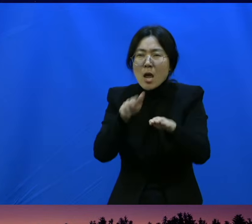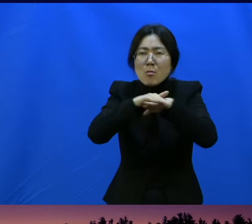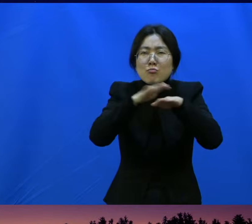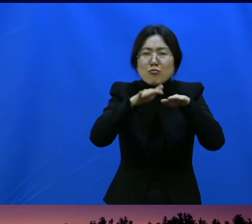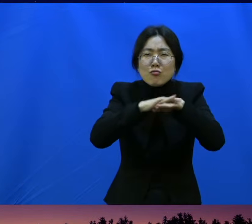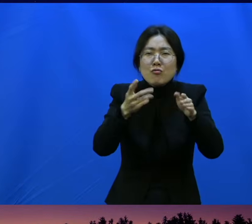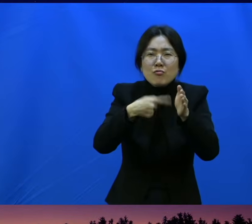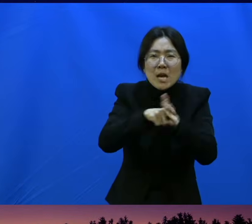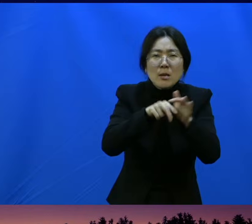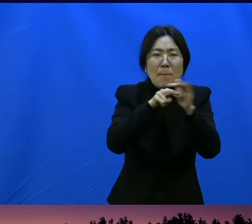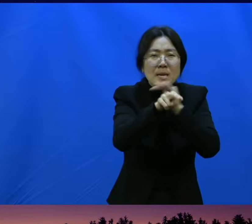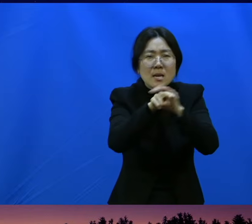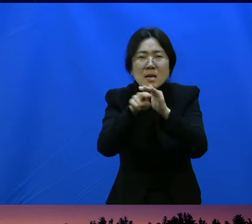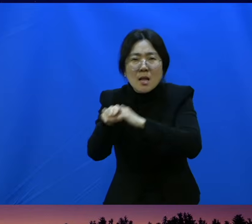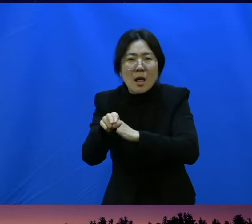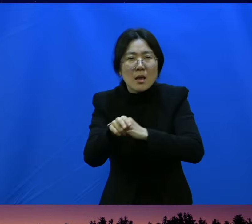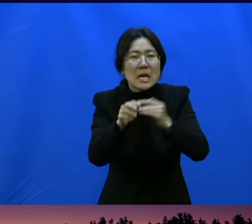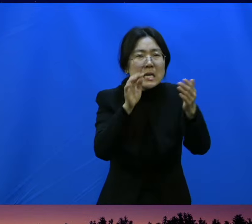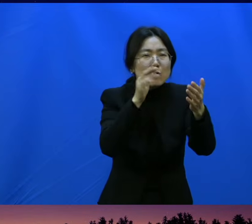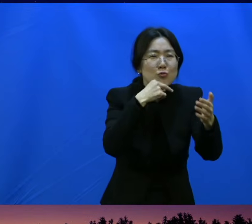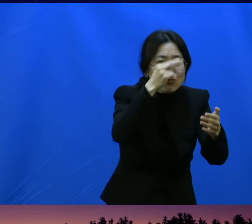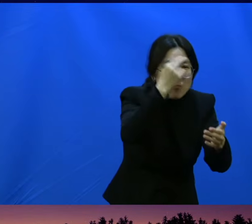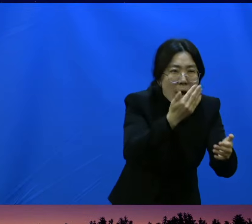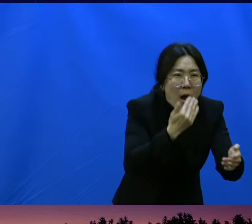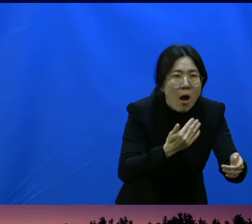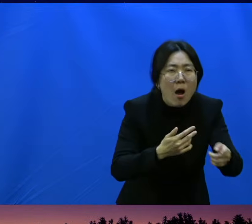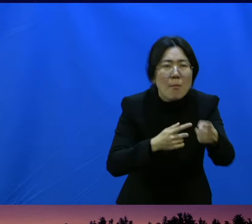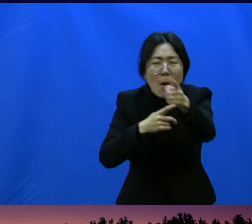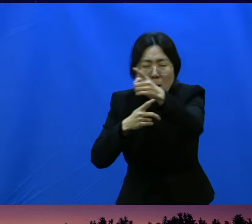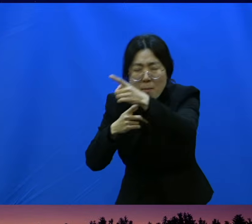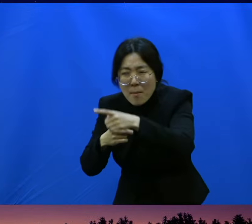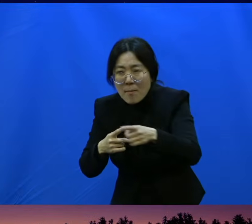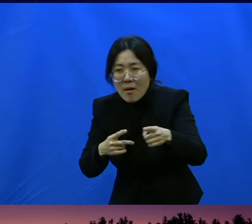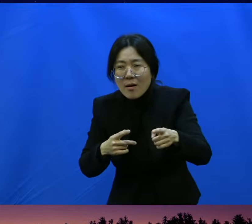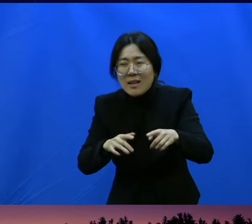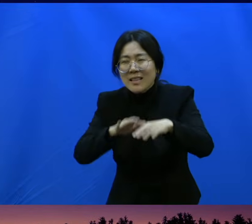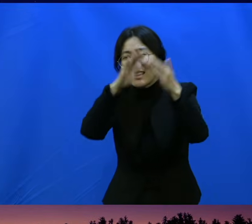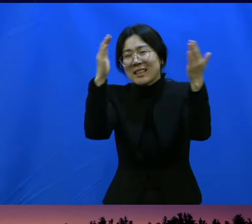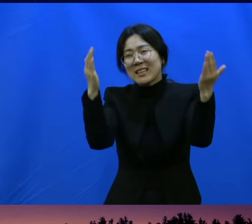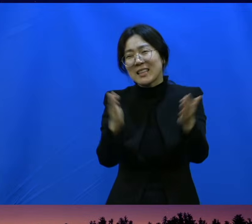다윗은 진정한 피난처를 만납니다. 주는 나의 피난처십니다.